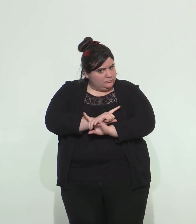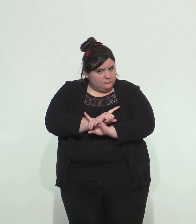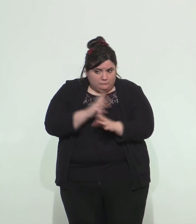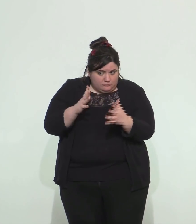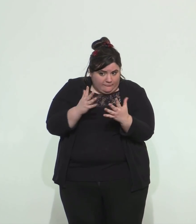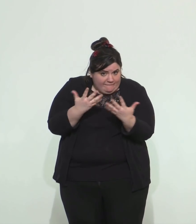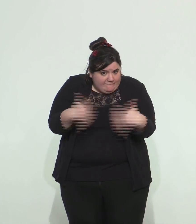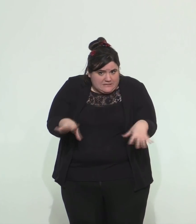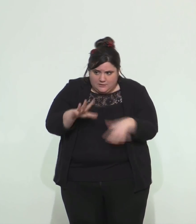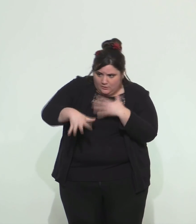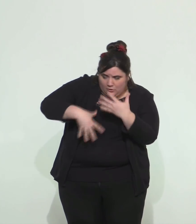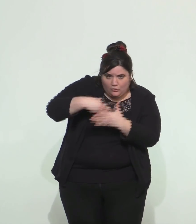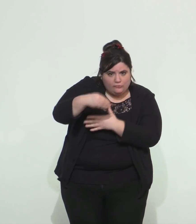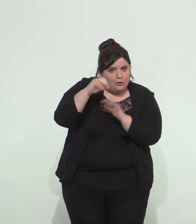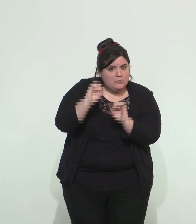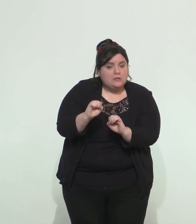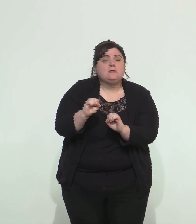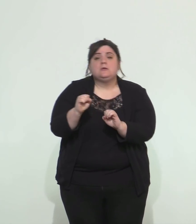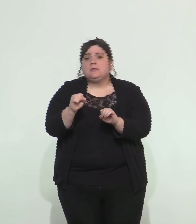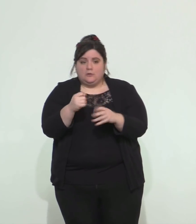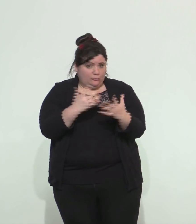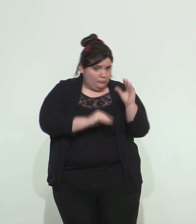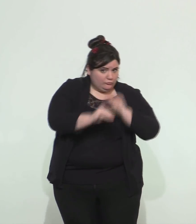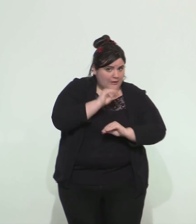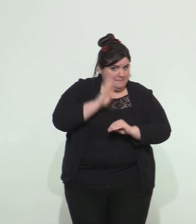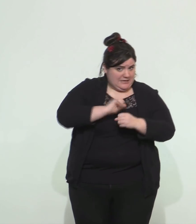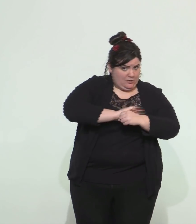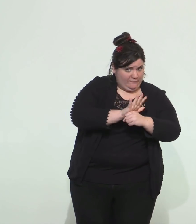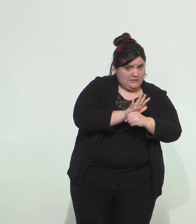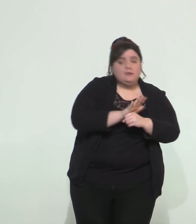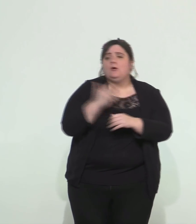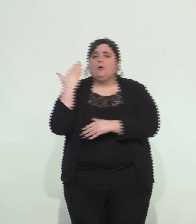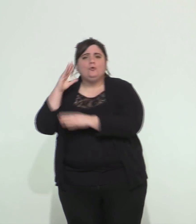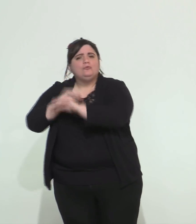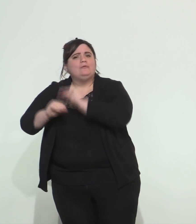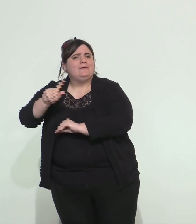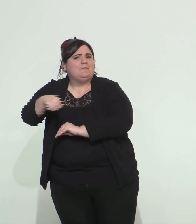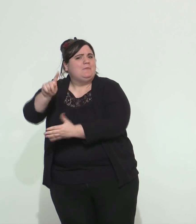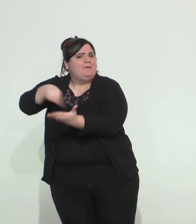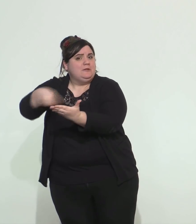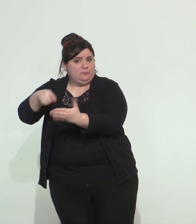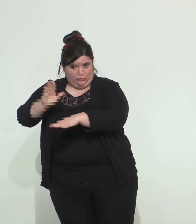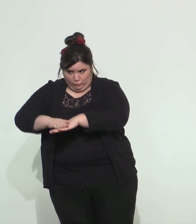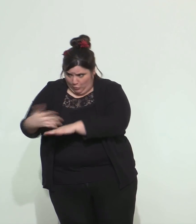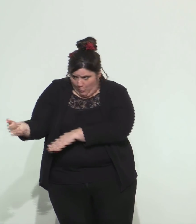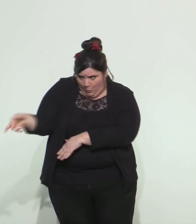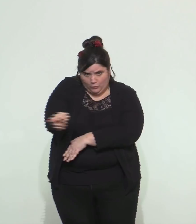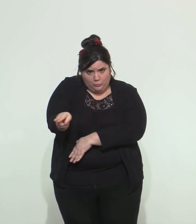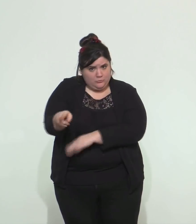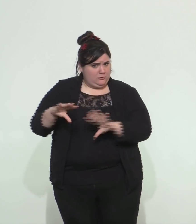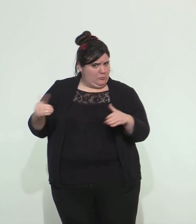Covid-19 et de la réouverture de leur cabinet, prévoyez-vous d'élargir l'accès prioritaire aux masques à tous les professionnels de santé